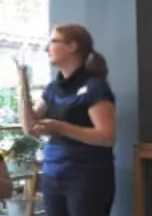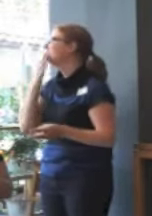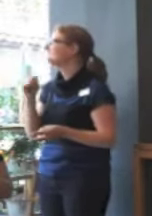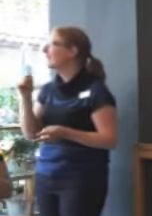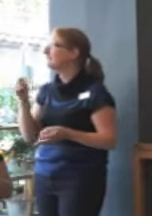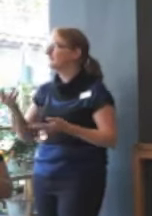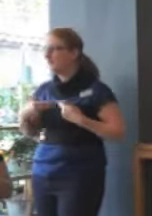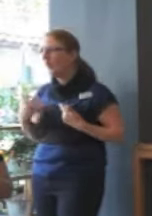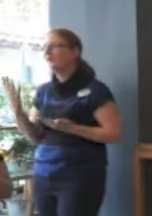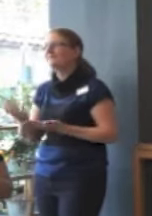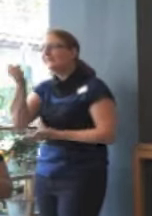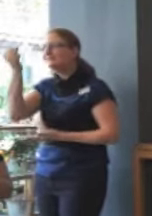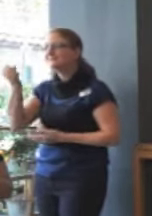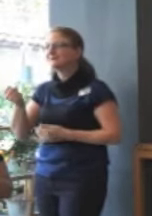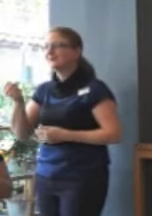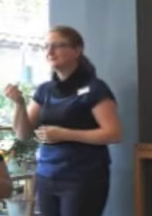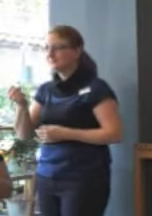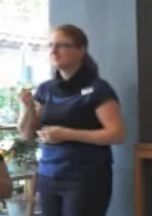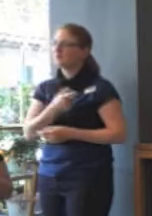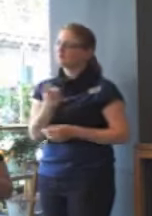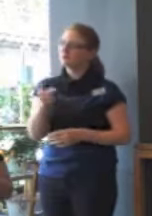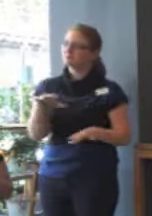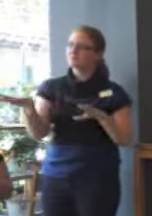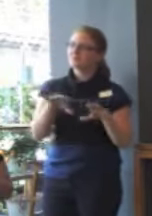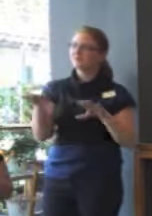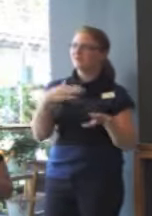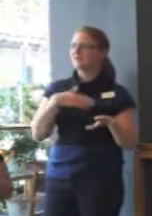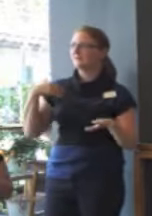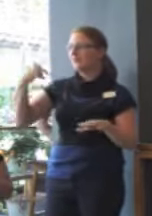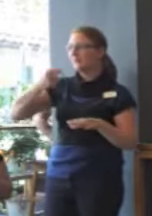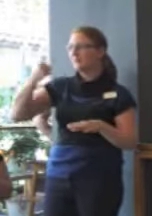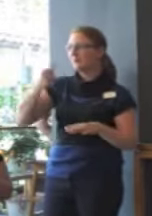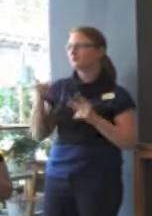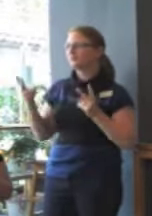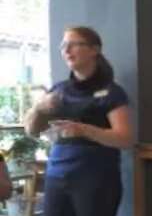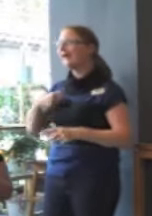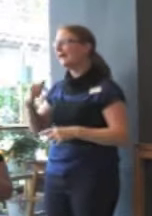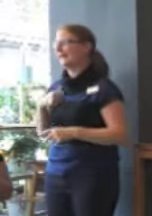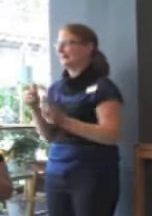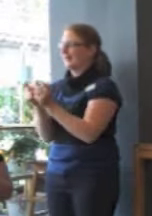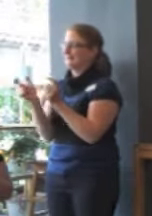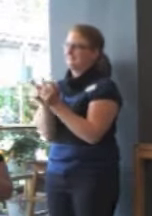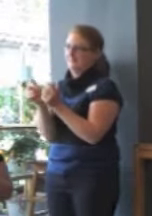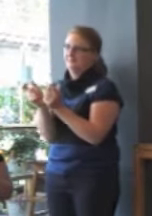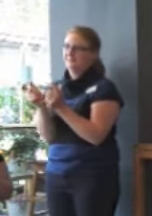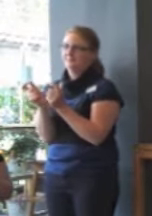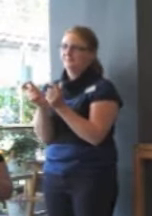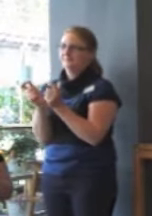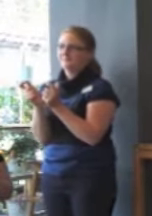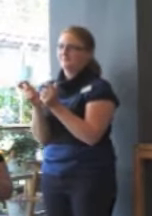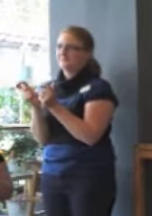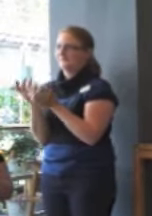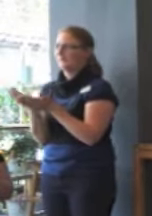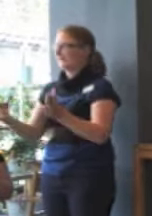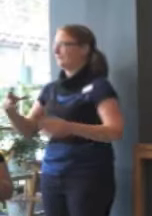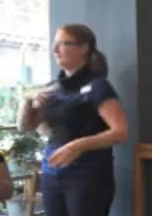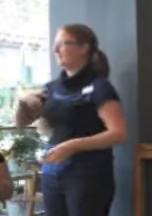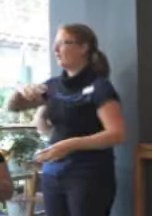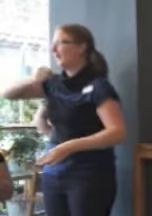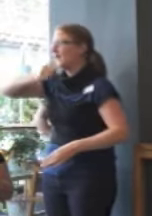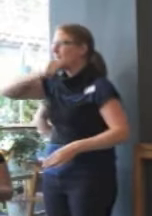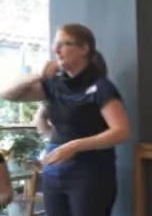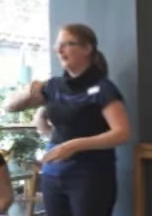vinsterna går till? Ja, det är de som förvaltar våra pensioner som oftast äger dessa aktier. Det är inte en massa privata gubbar